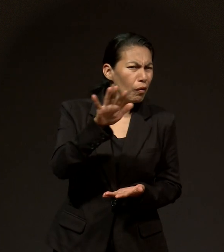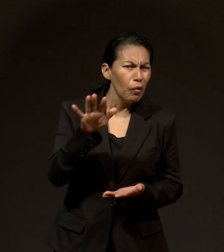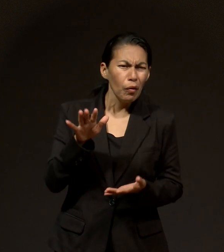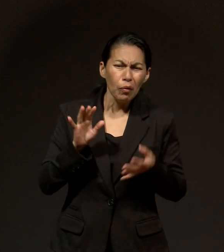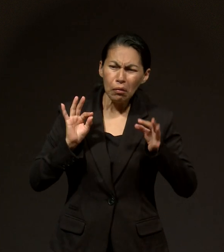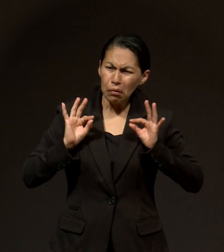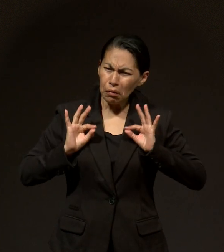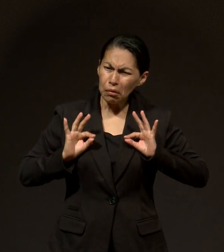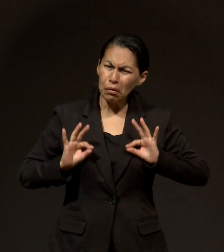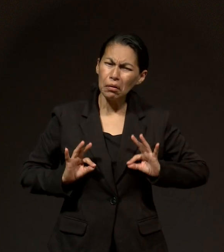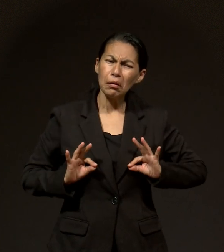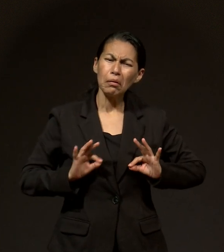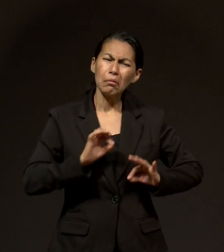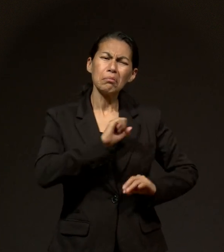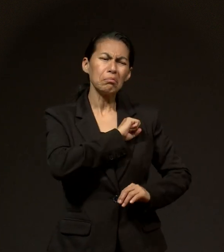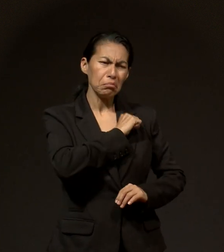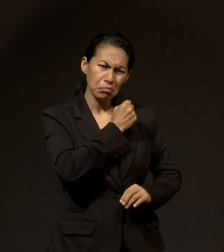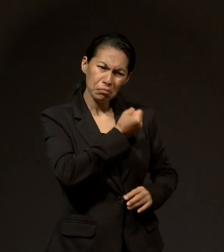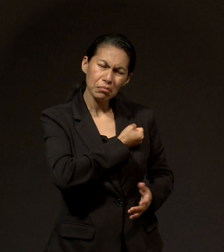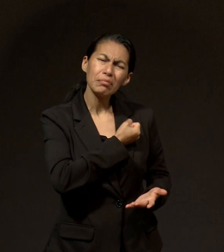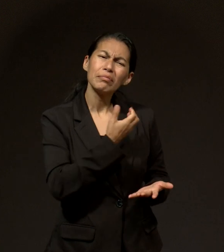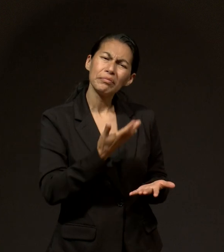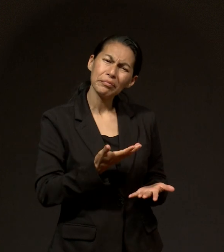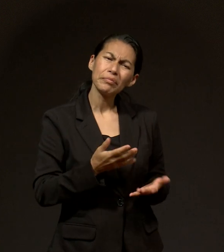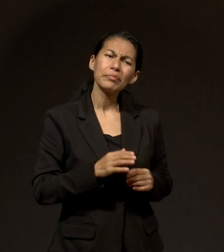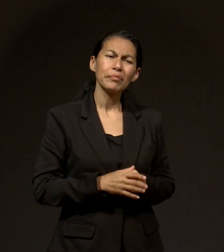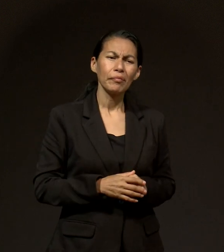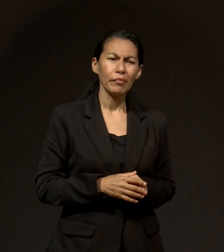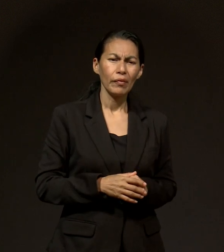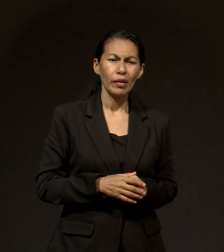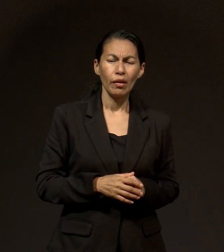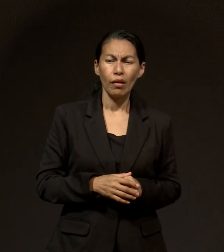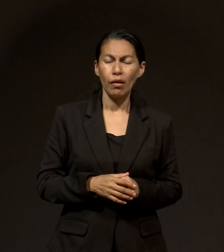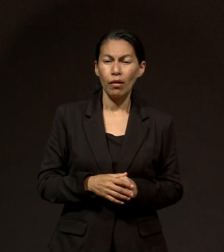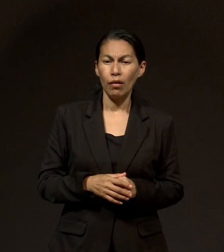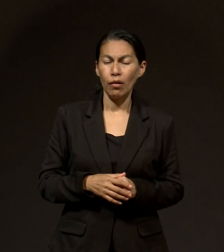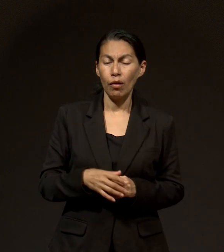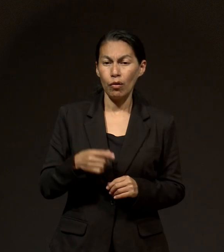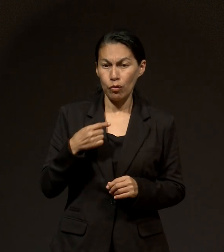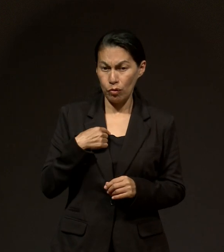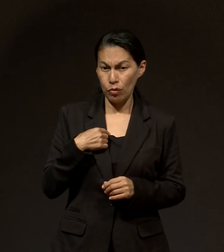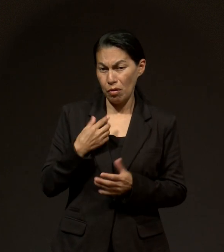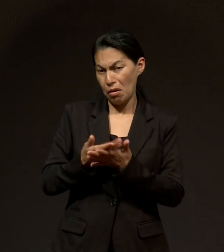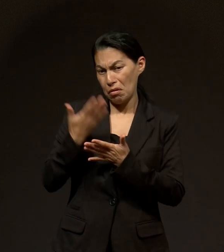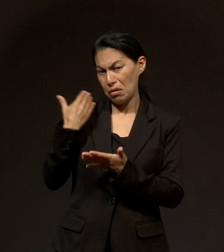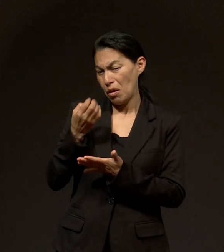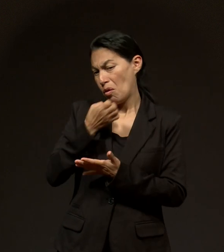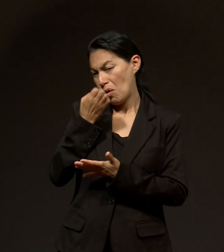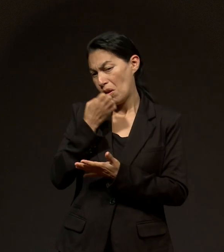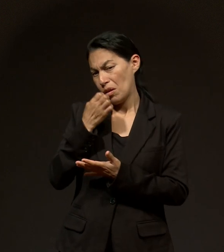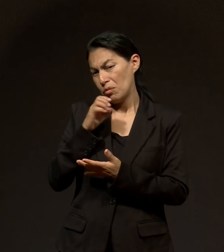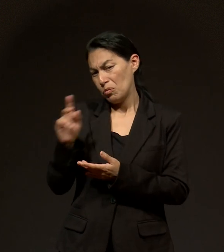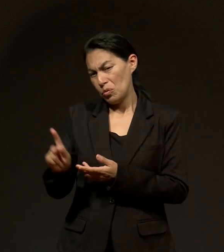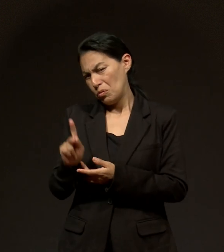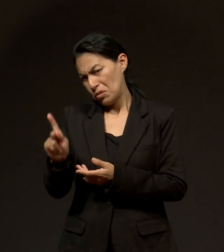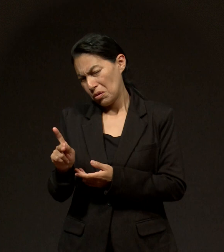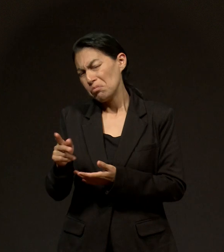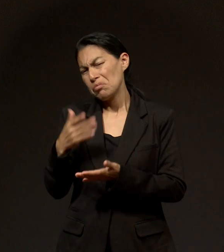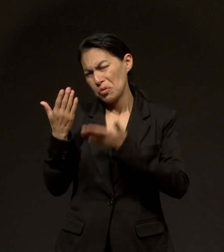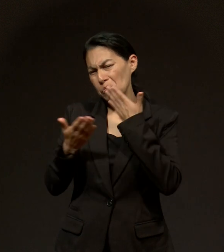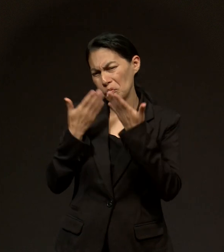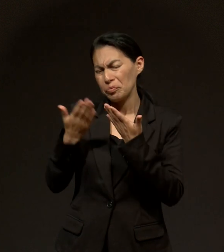ambiente muy tranquilo, un ambiente muy sano. Pues yo estudié muy pequeña en escuelas públicas.